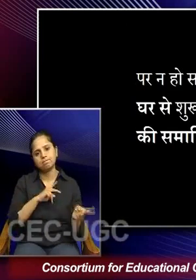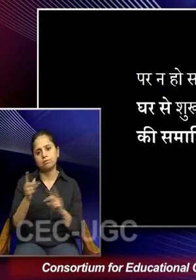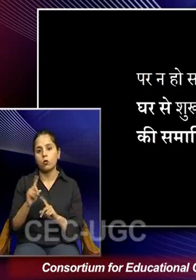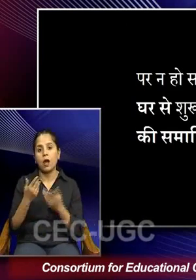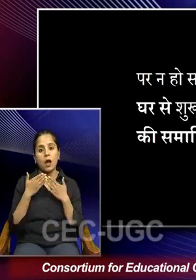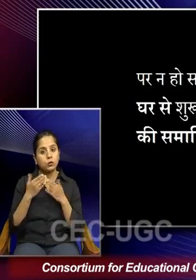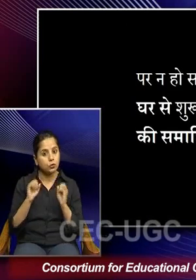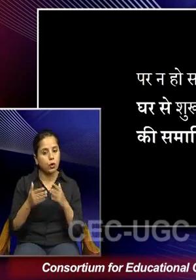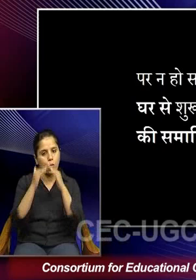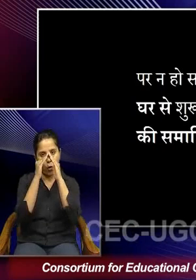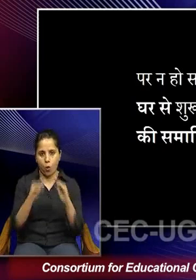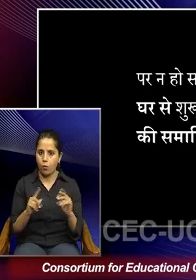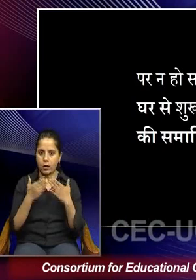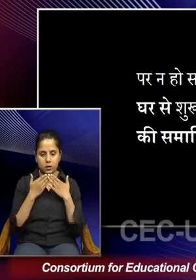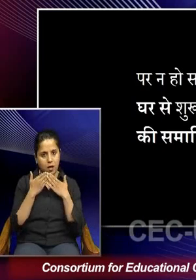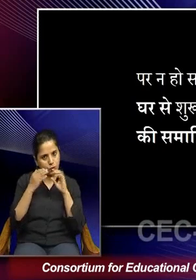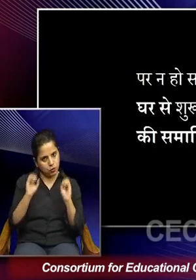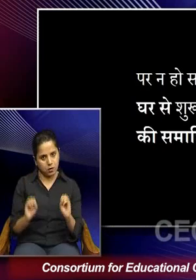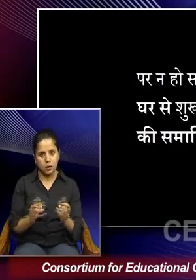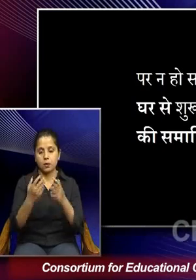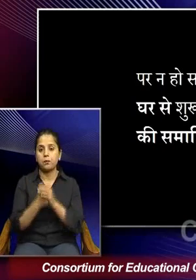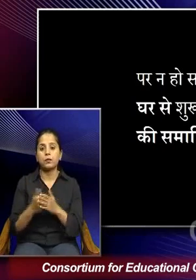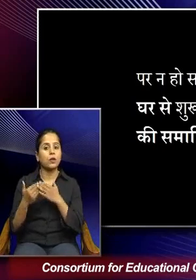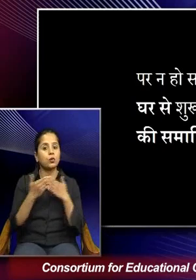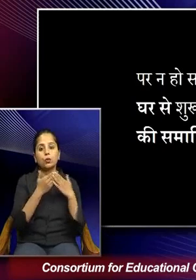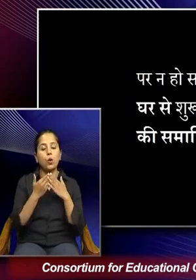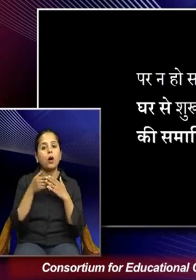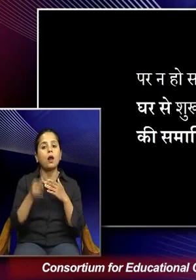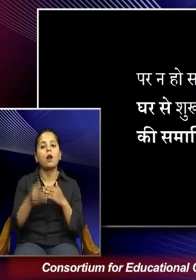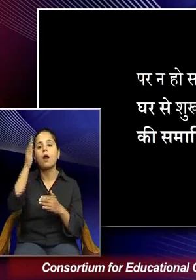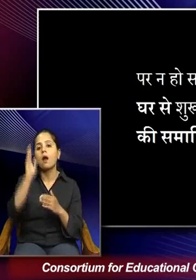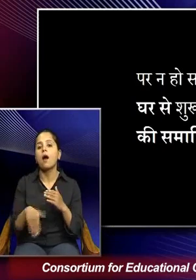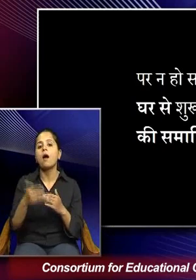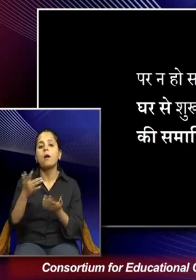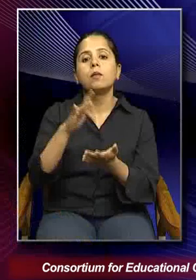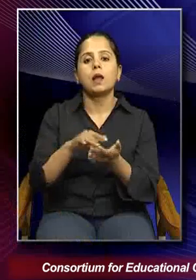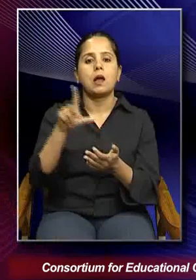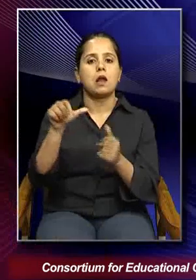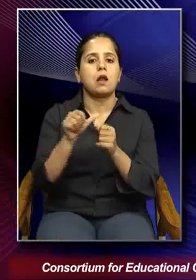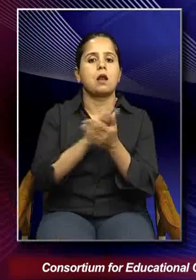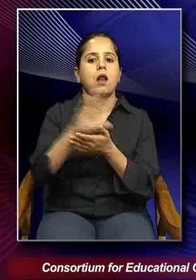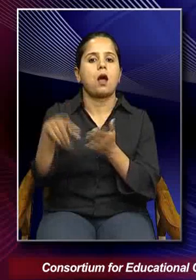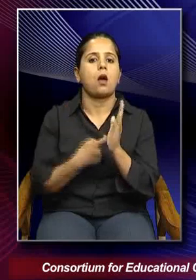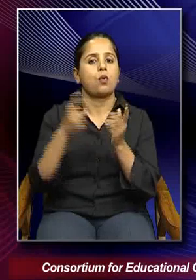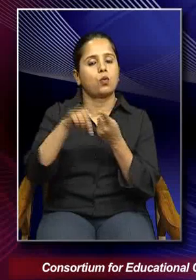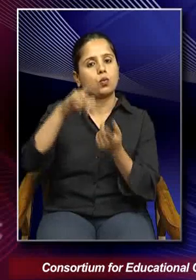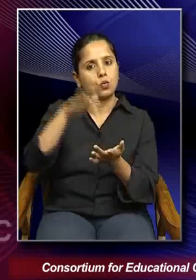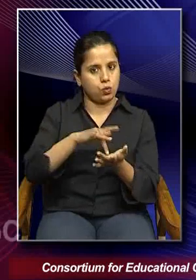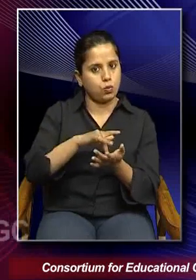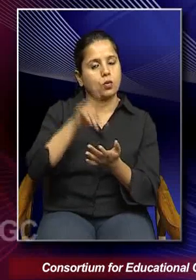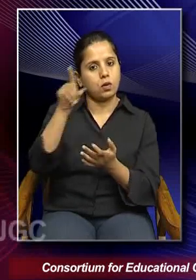घर से प्रारंभ हुई और स्कूली शिक्षा की समाप्ति लाहौर में जाकर हुई